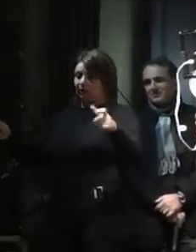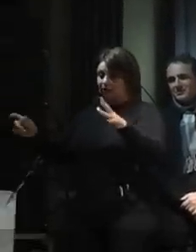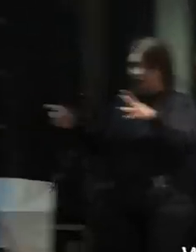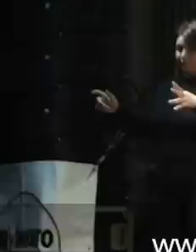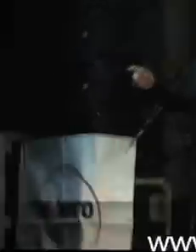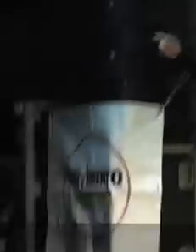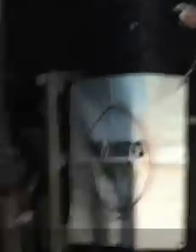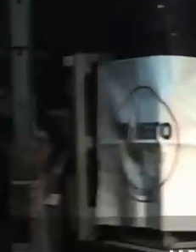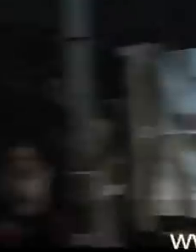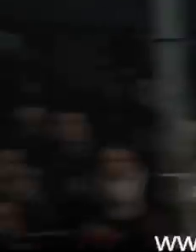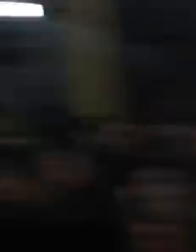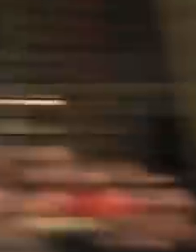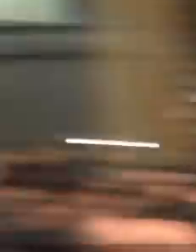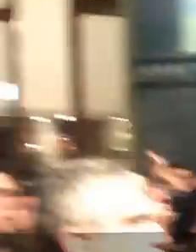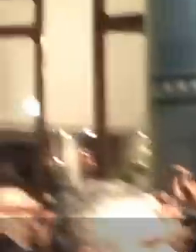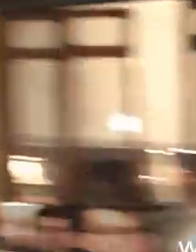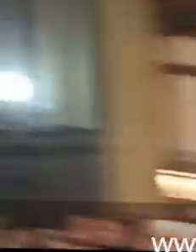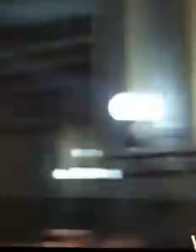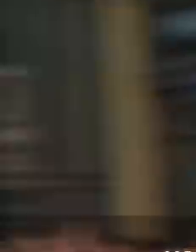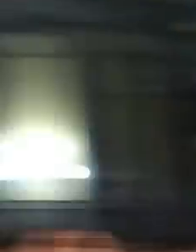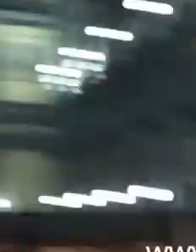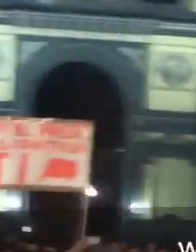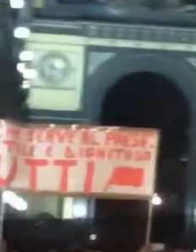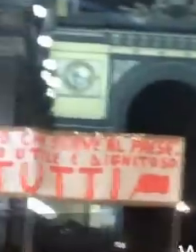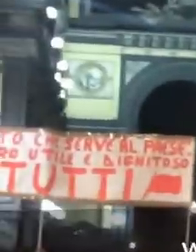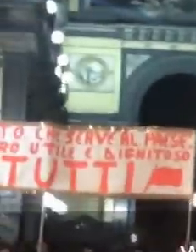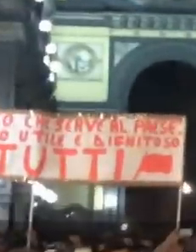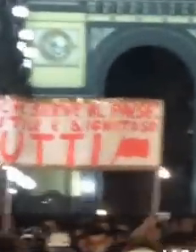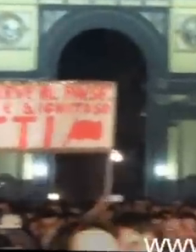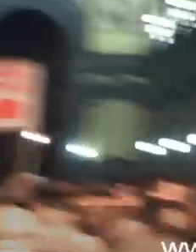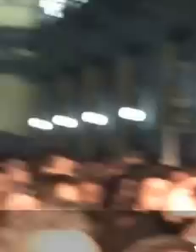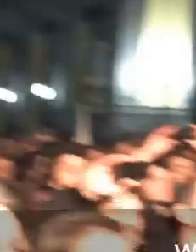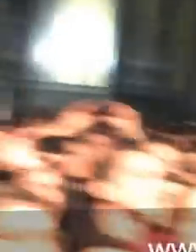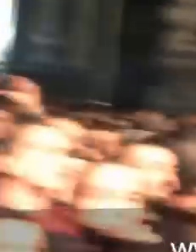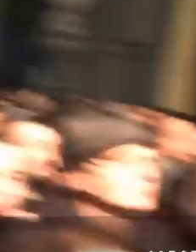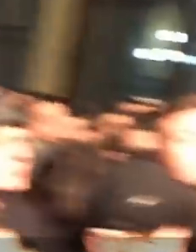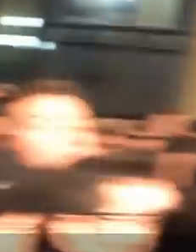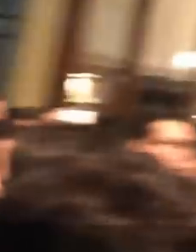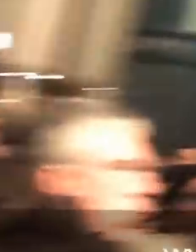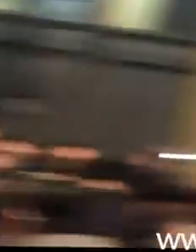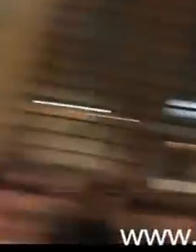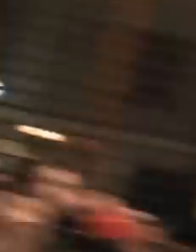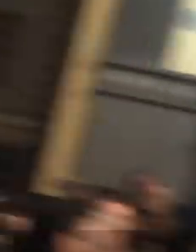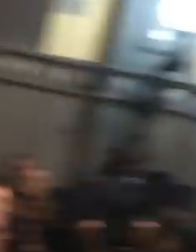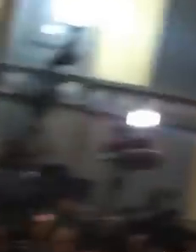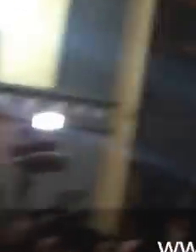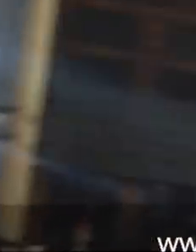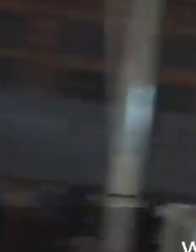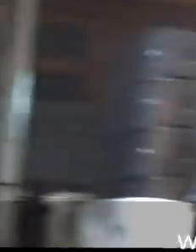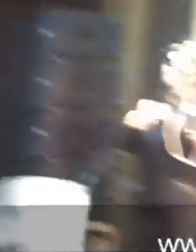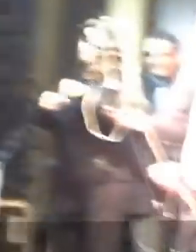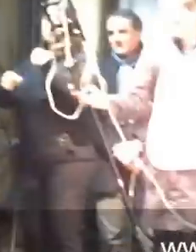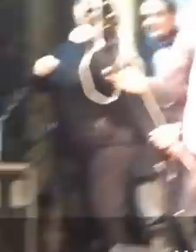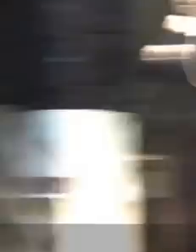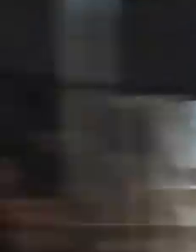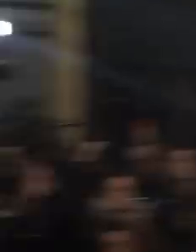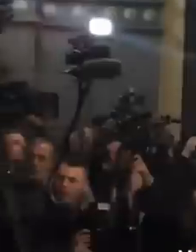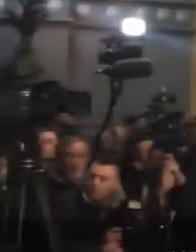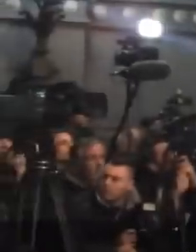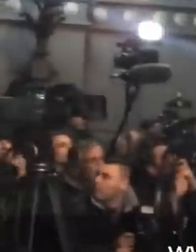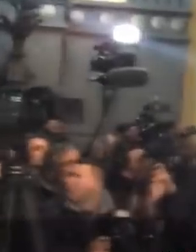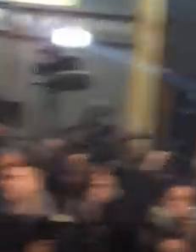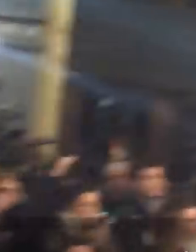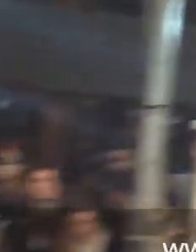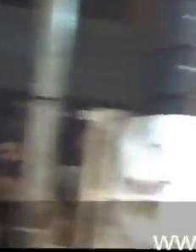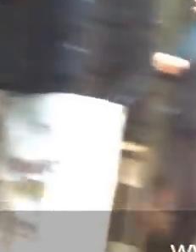E allora il lavoro, tutto in nome del lavoro, tutto in nome di questo lavoro, il lavoro. E allora ecco